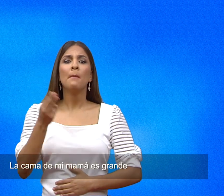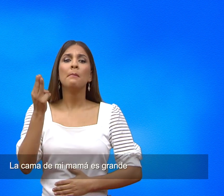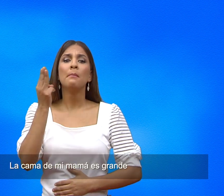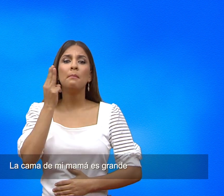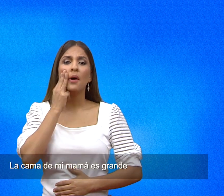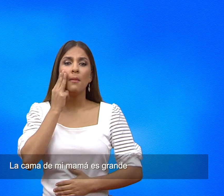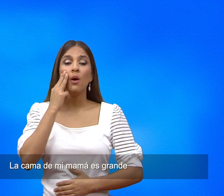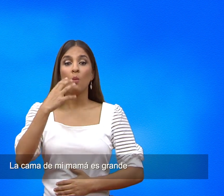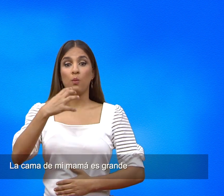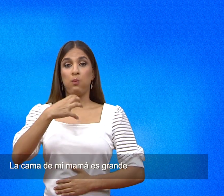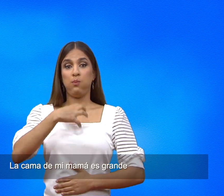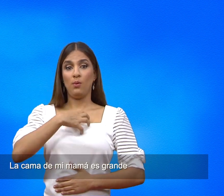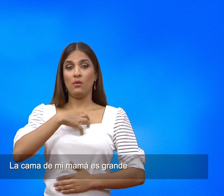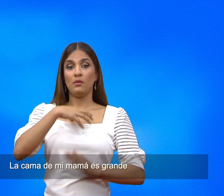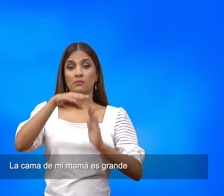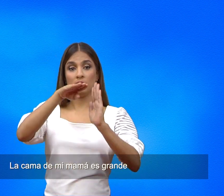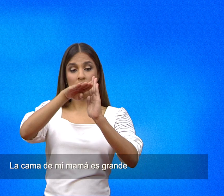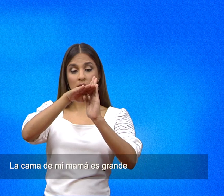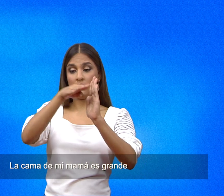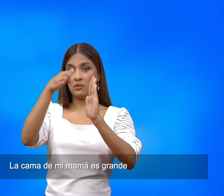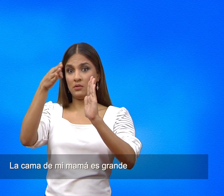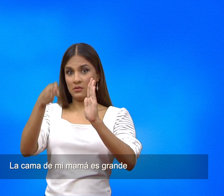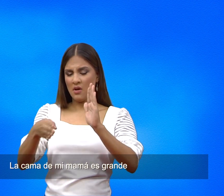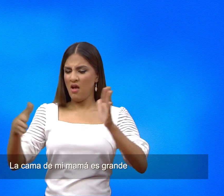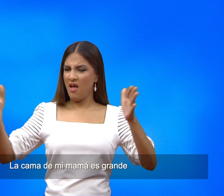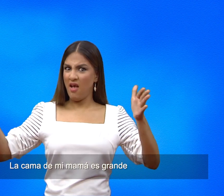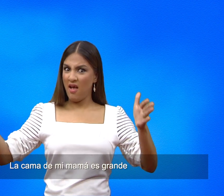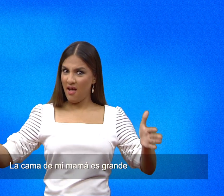la cama de mi mamá es grande